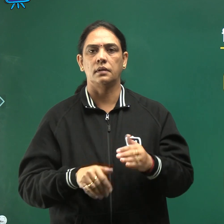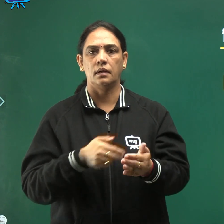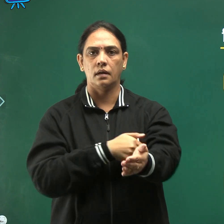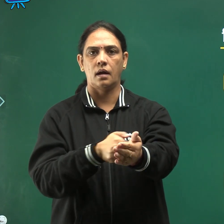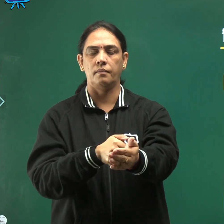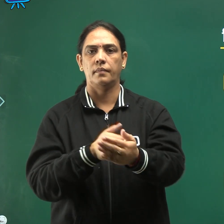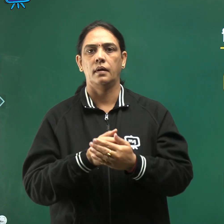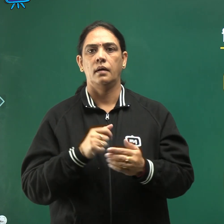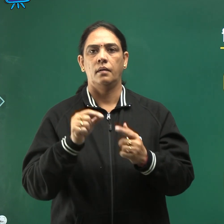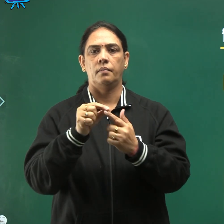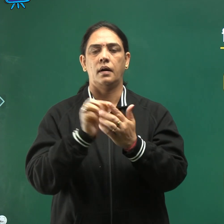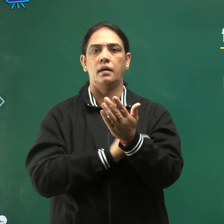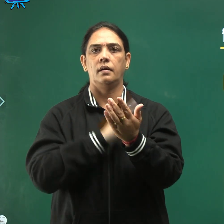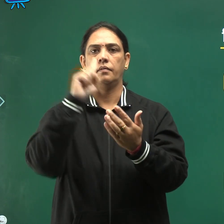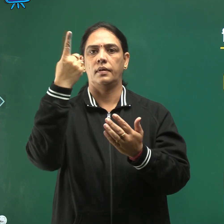भाग 1